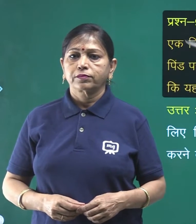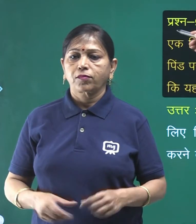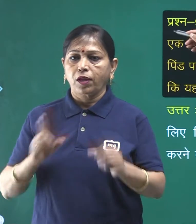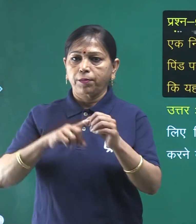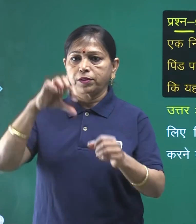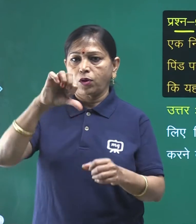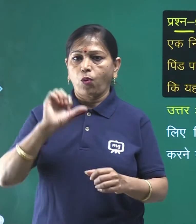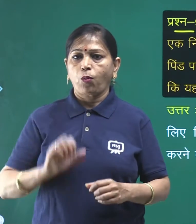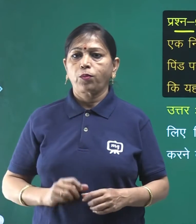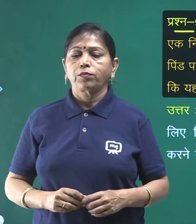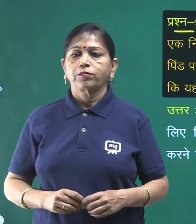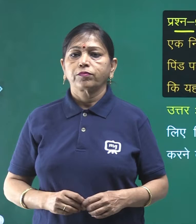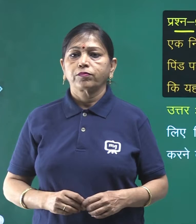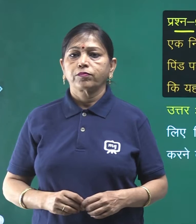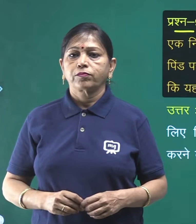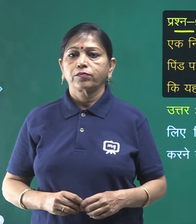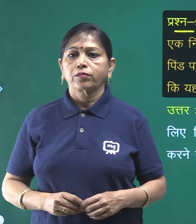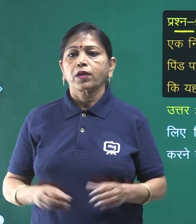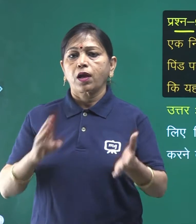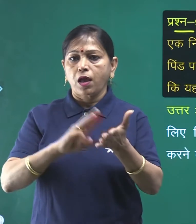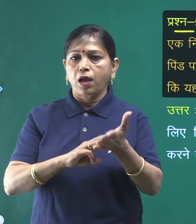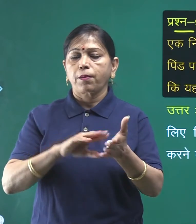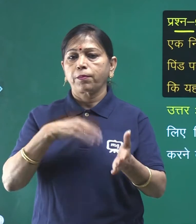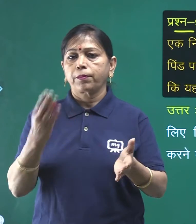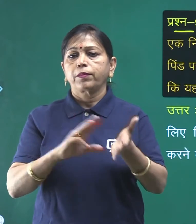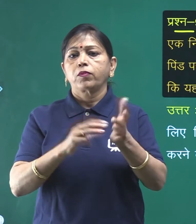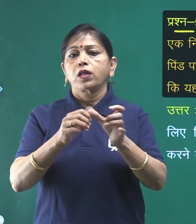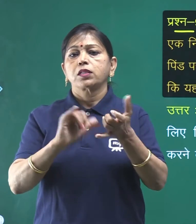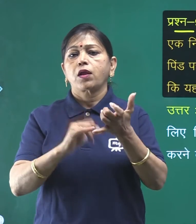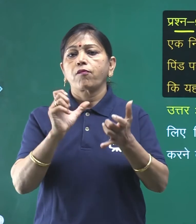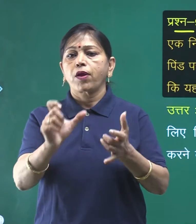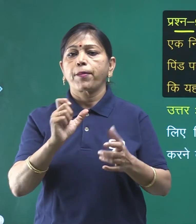प्रश्न 9, m द्रव्यमान का